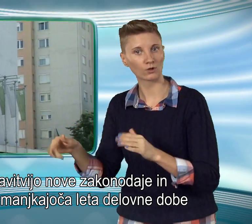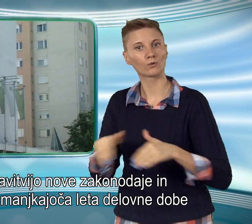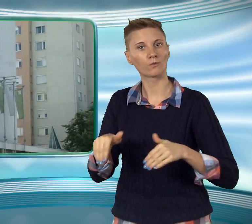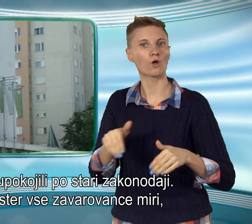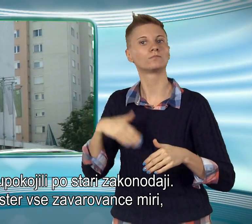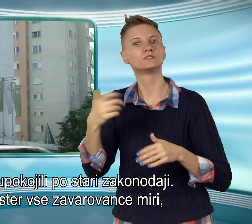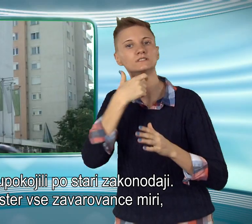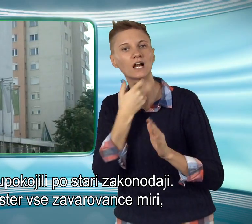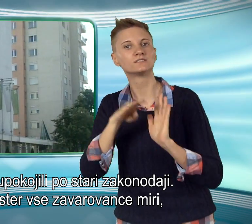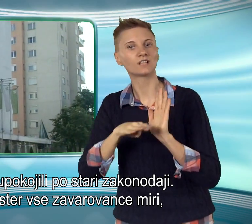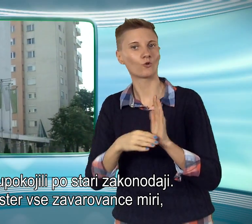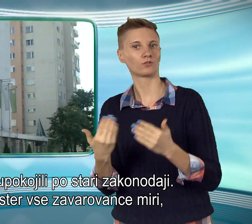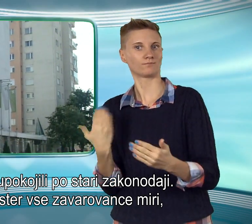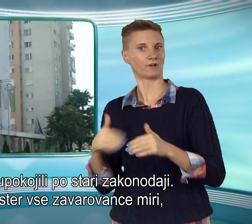upokojili po stari zakonodaji.